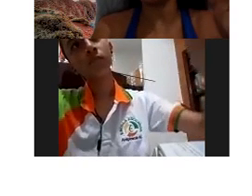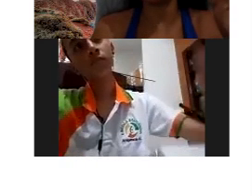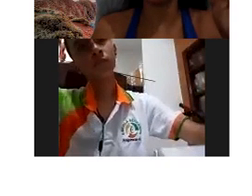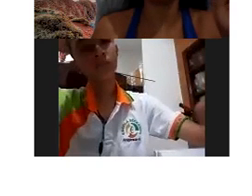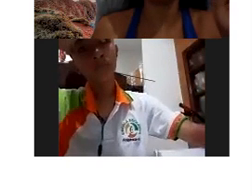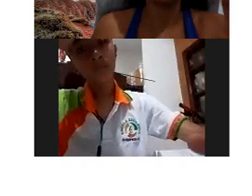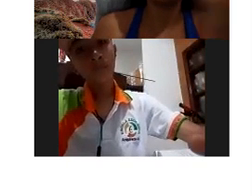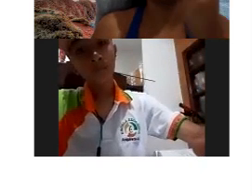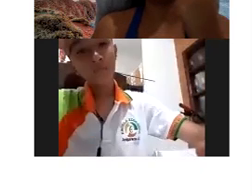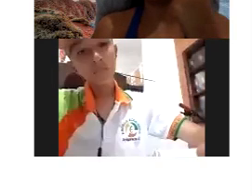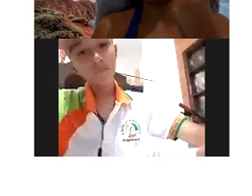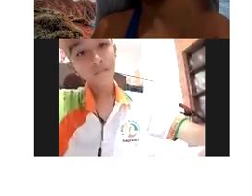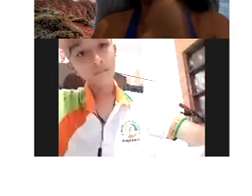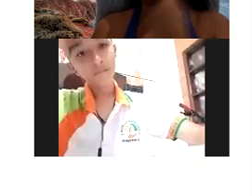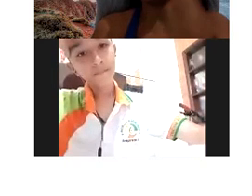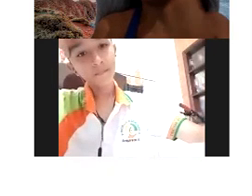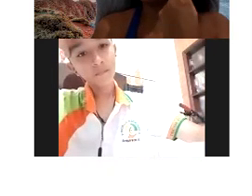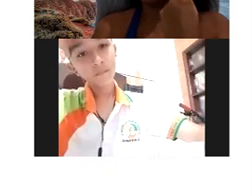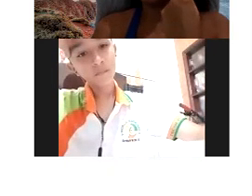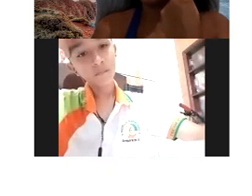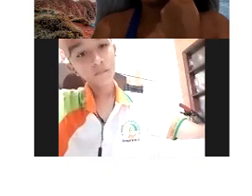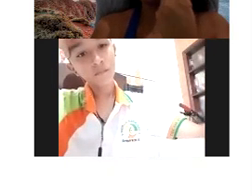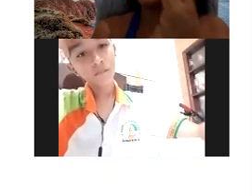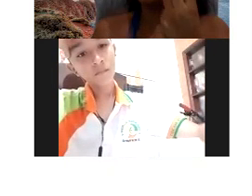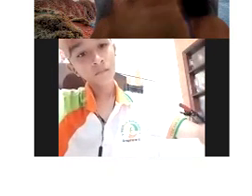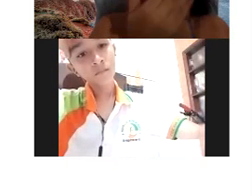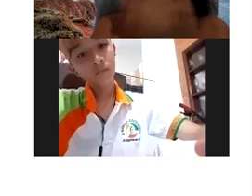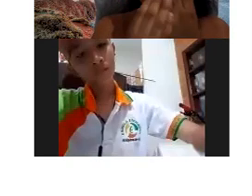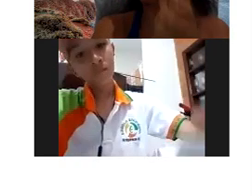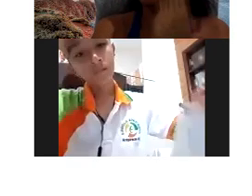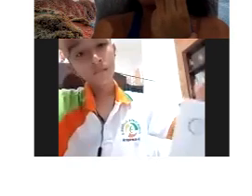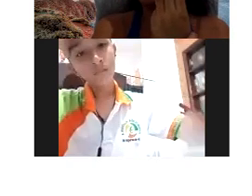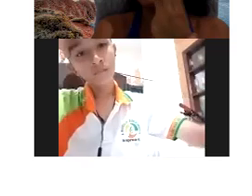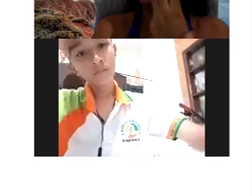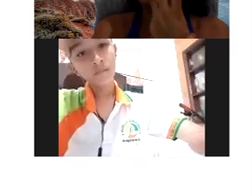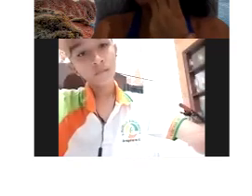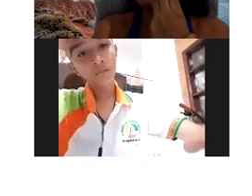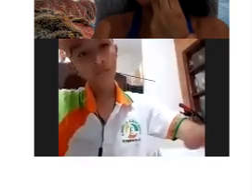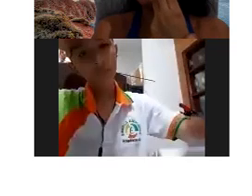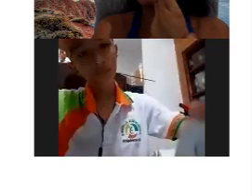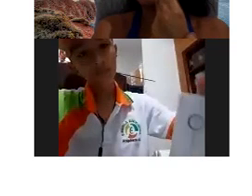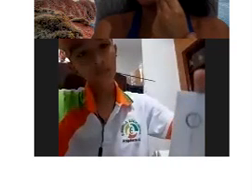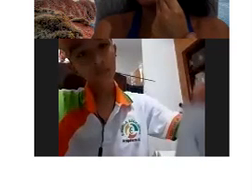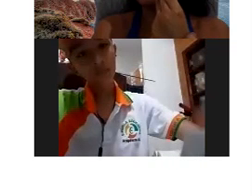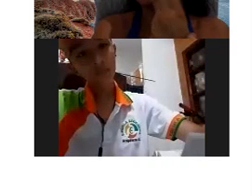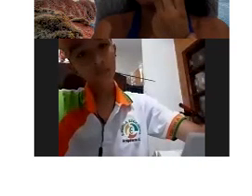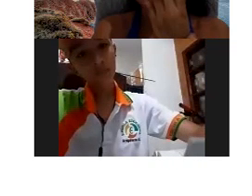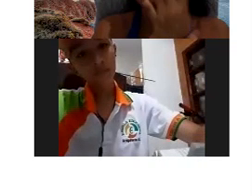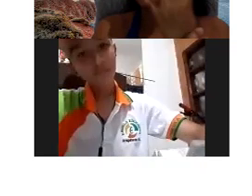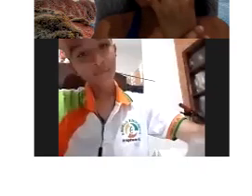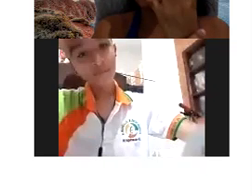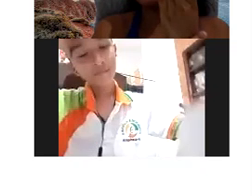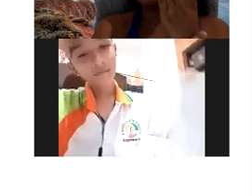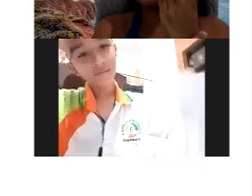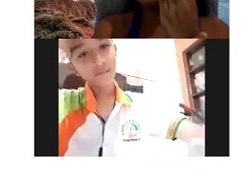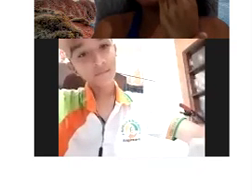foi o cloro três elementos químicos então é claro que só vai haver uma troca porque ele não tem que parar para todo mundo né o número ímpar Então só pode ter uma